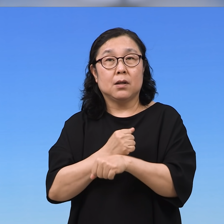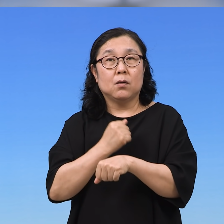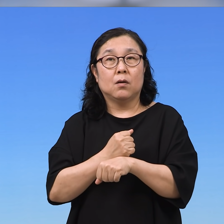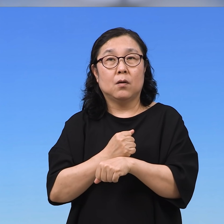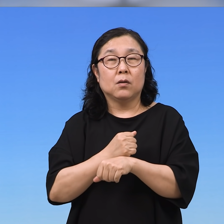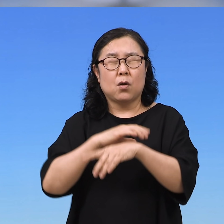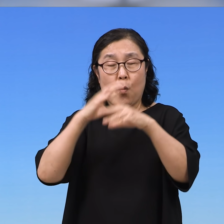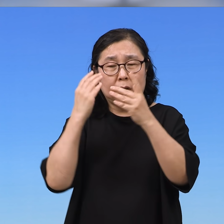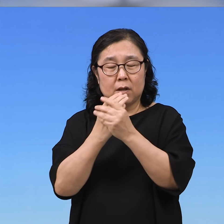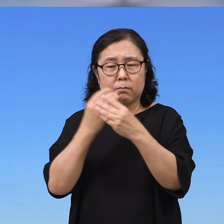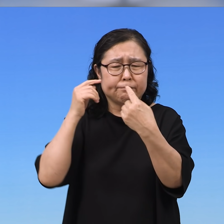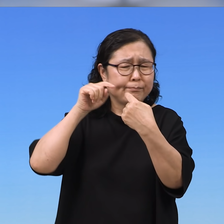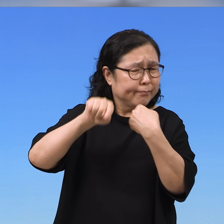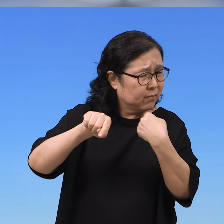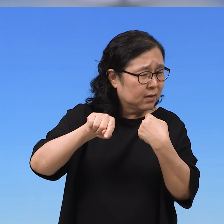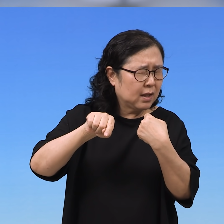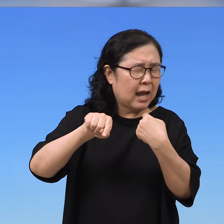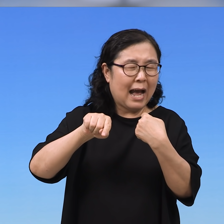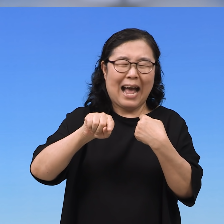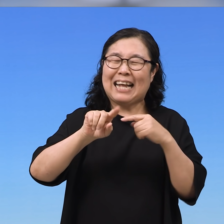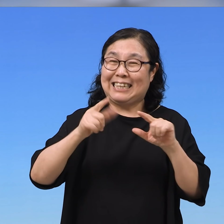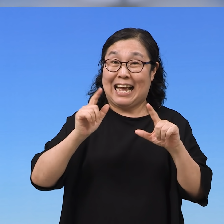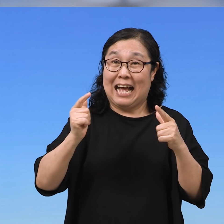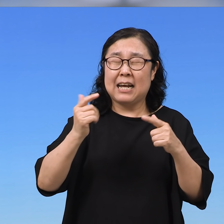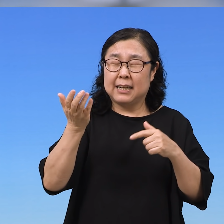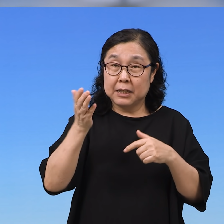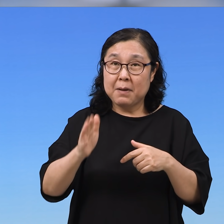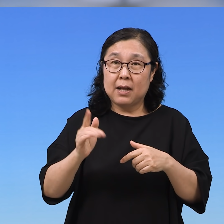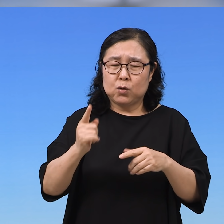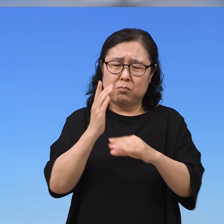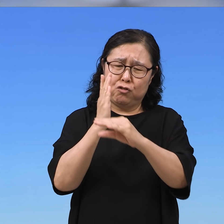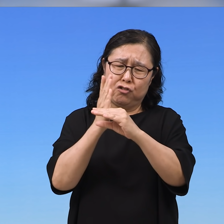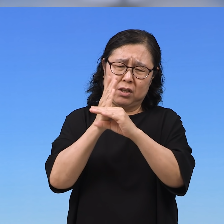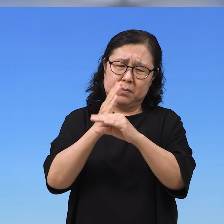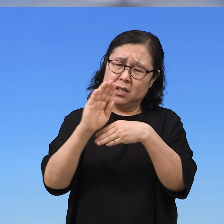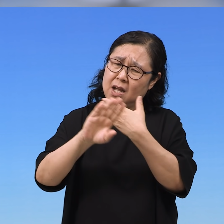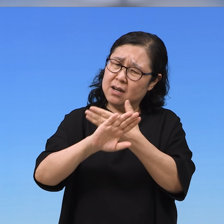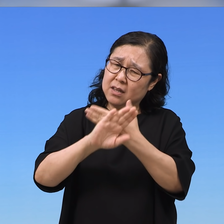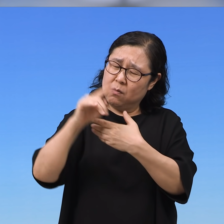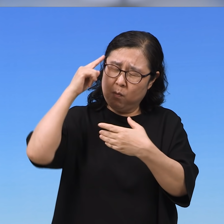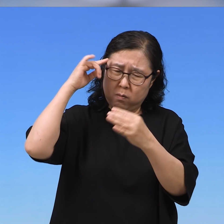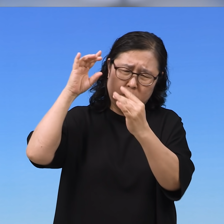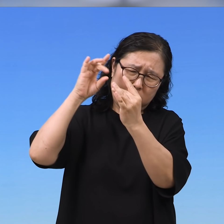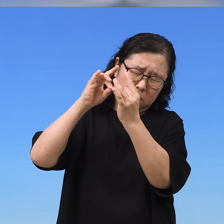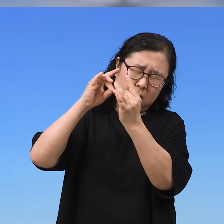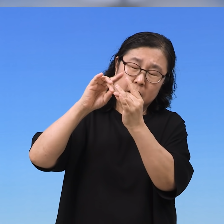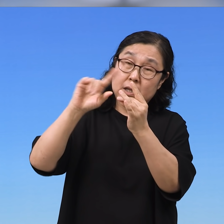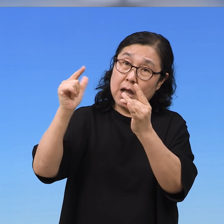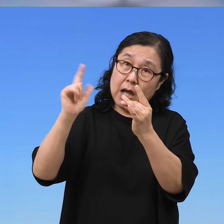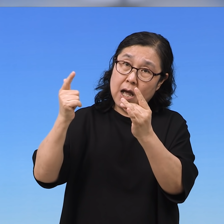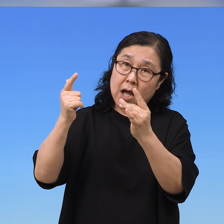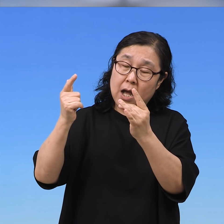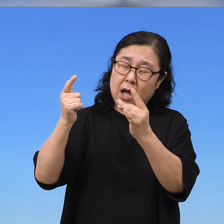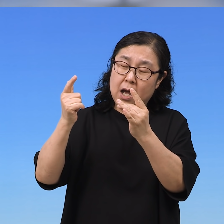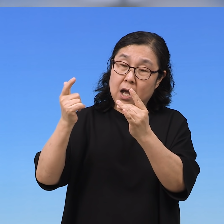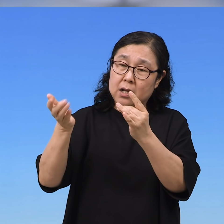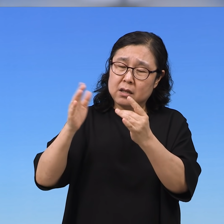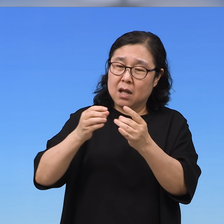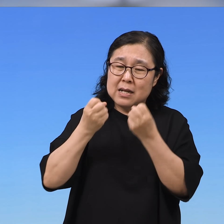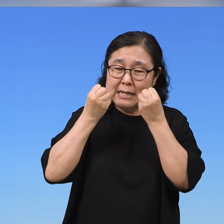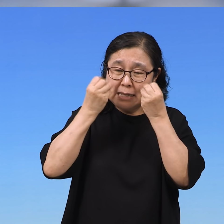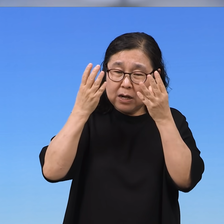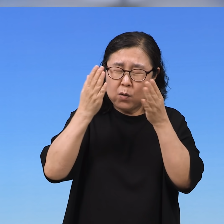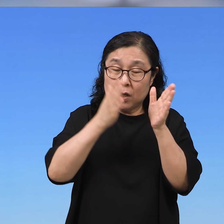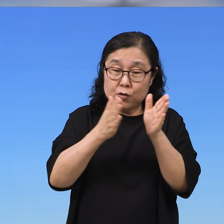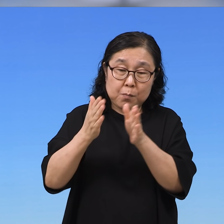설교해도 완전히 엉터리는 아니지만 이게 초점이 좀 다른데? 근데 이게 새로 준비하려고